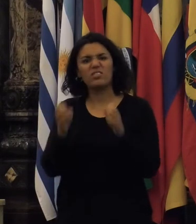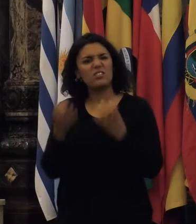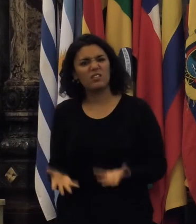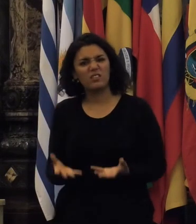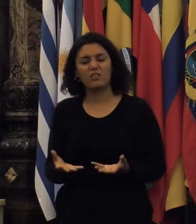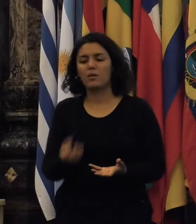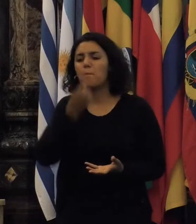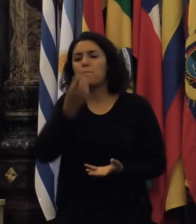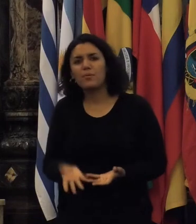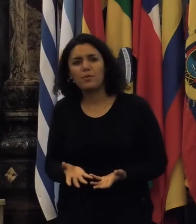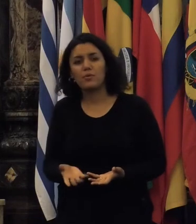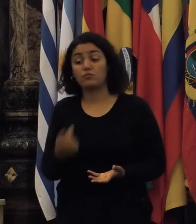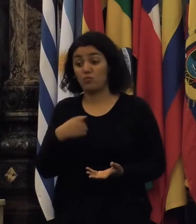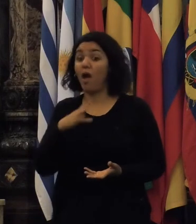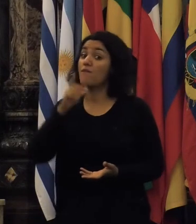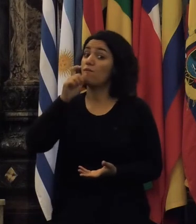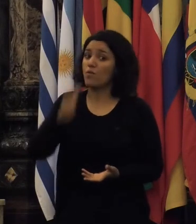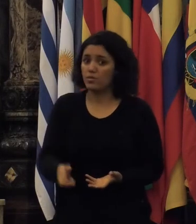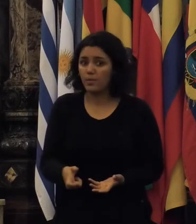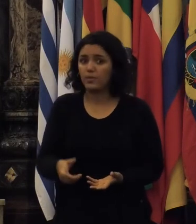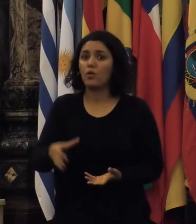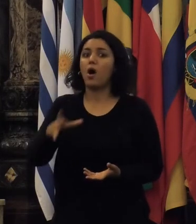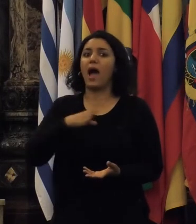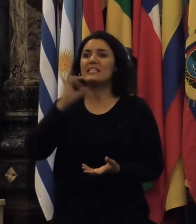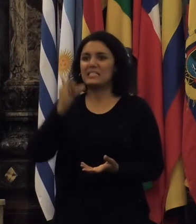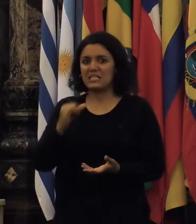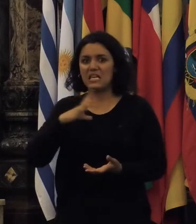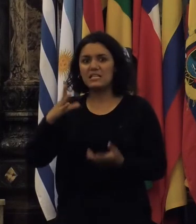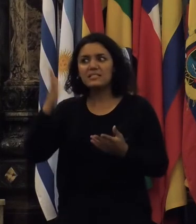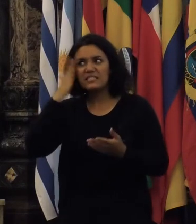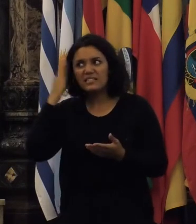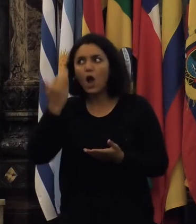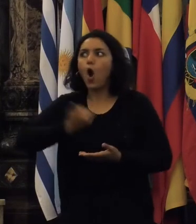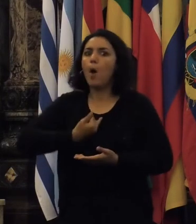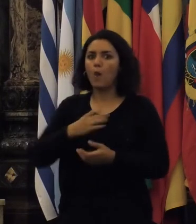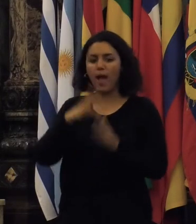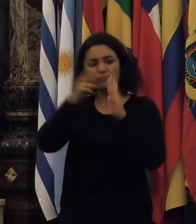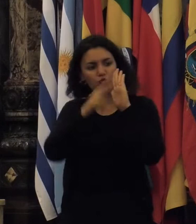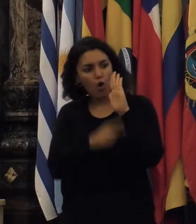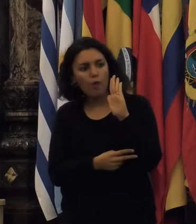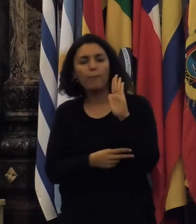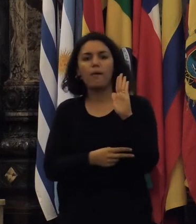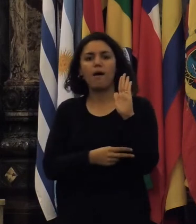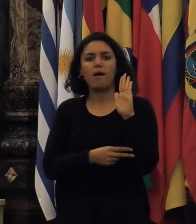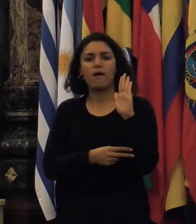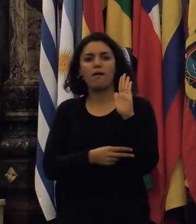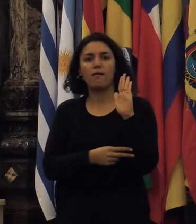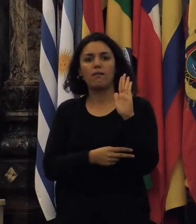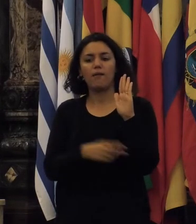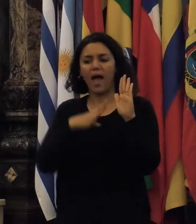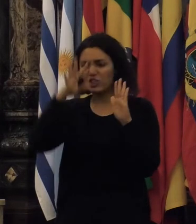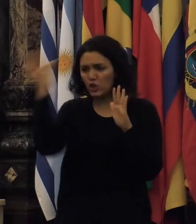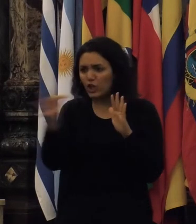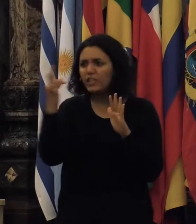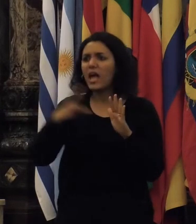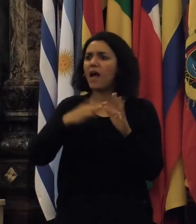Porque tenemos unos fundamentos, tenemos una deontología, tenemos una normativa, tenemos teorías,